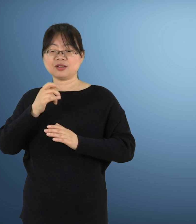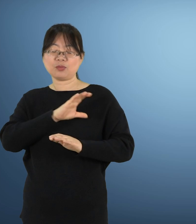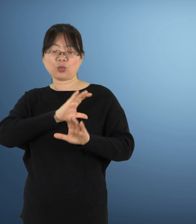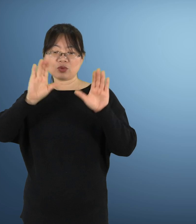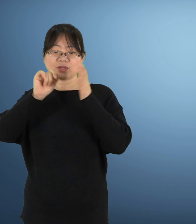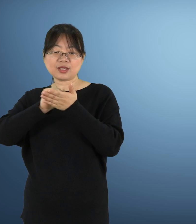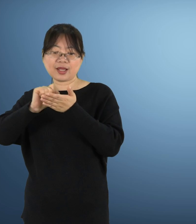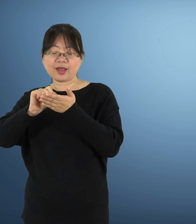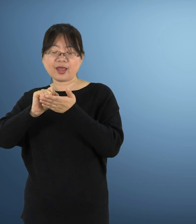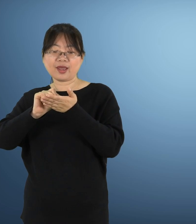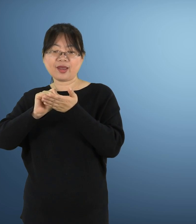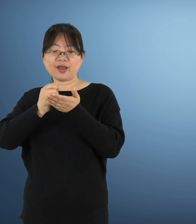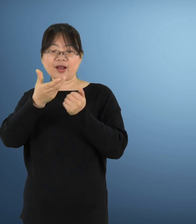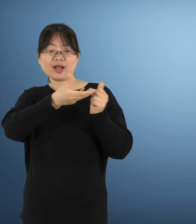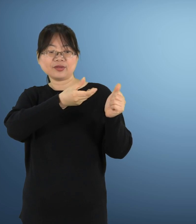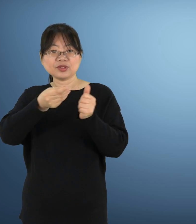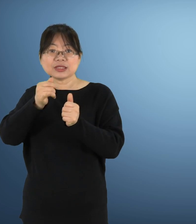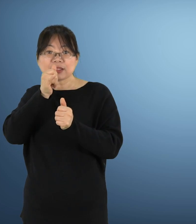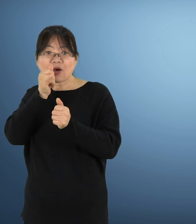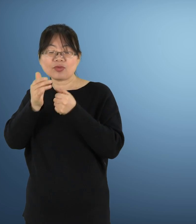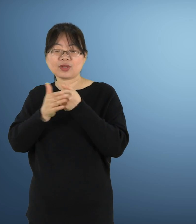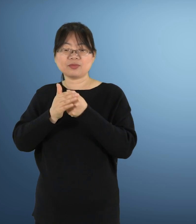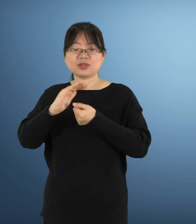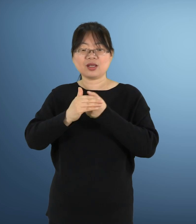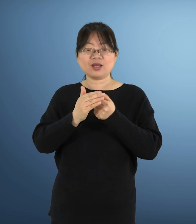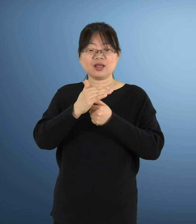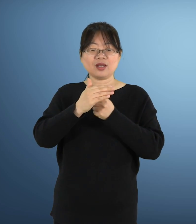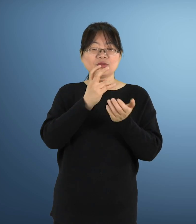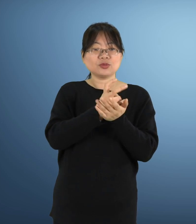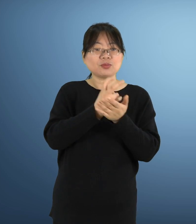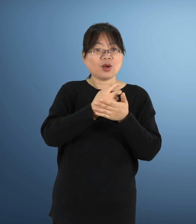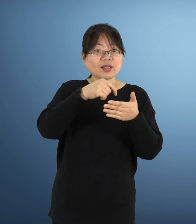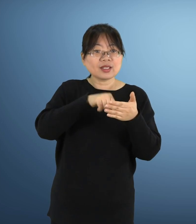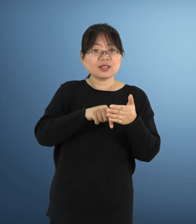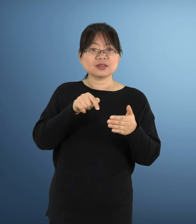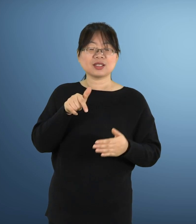뭐라고 하냐면 계대혼인법 또는